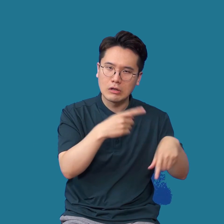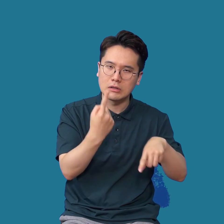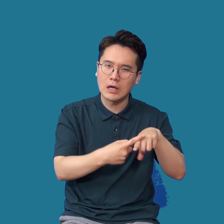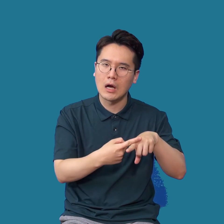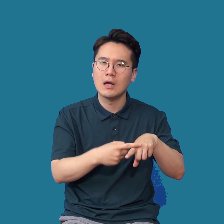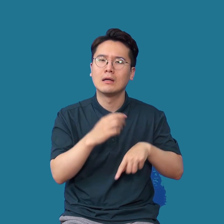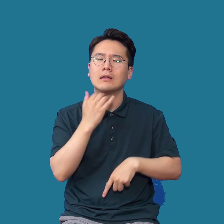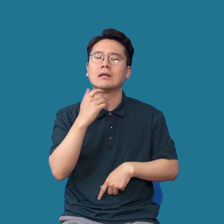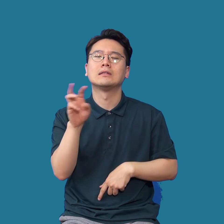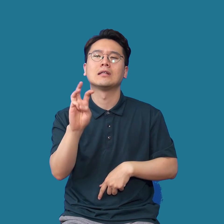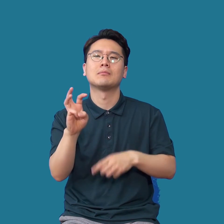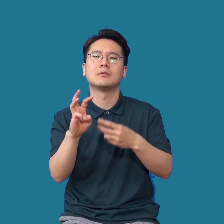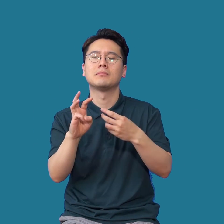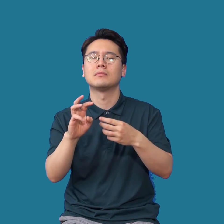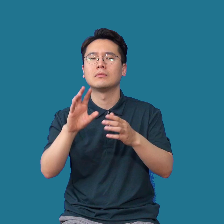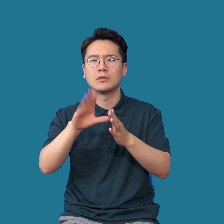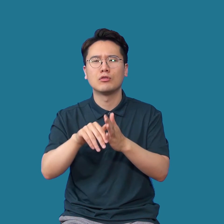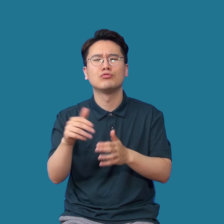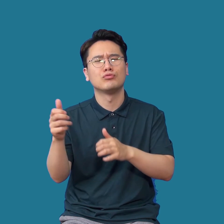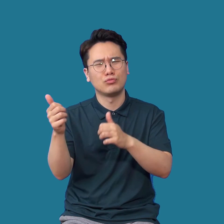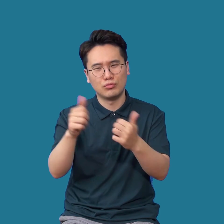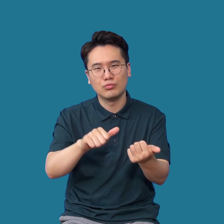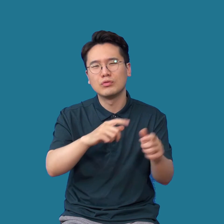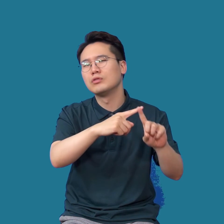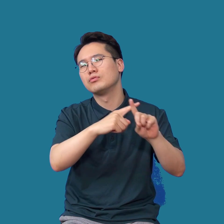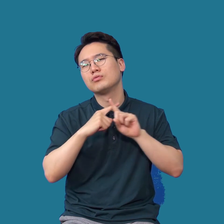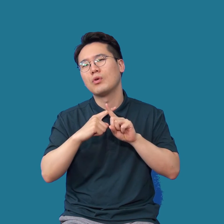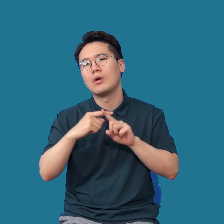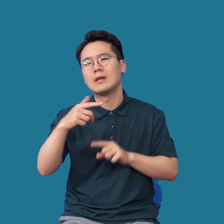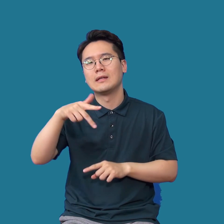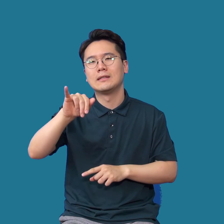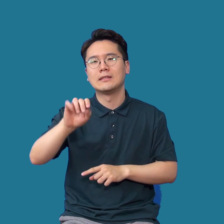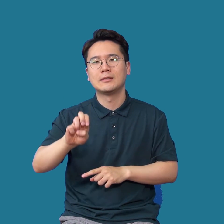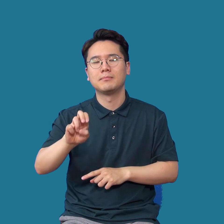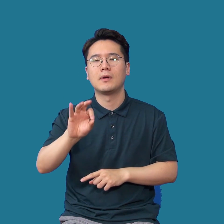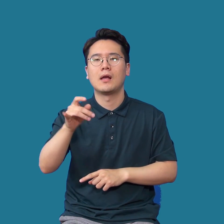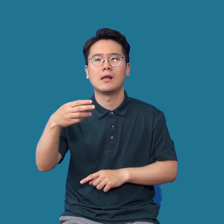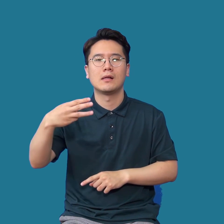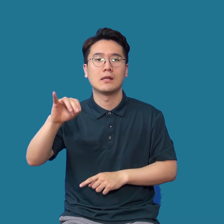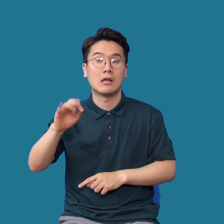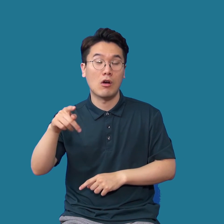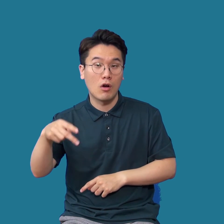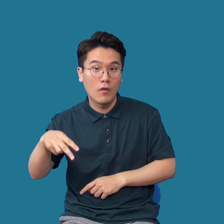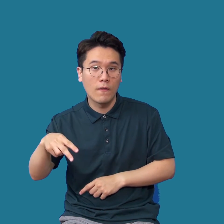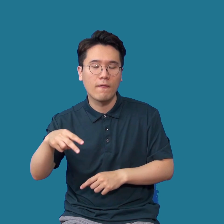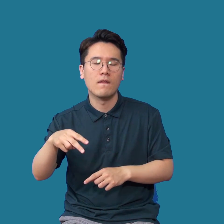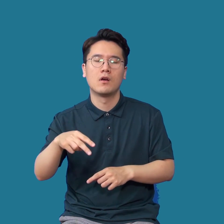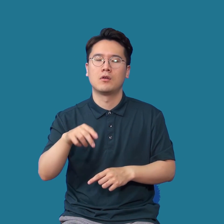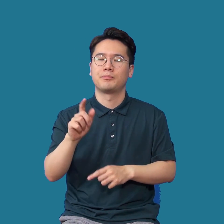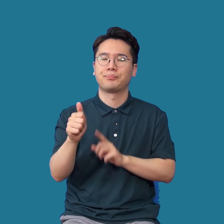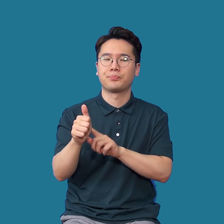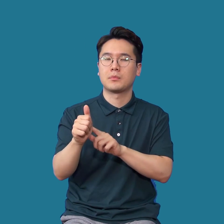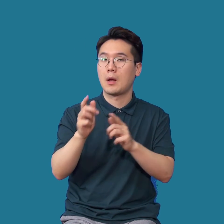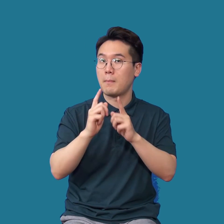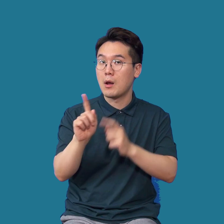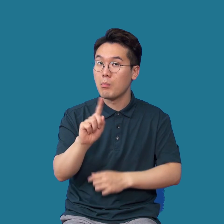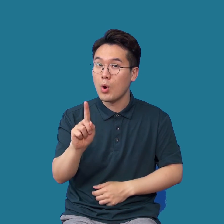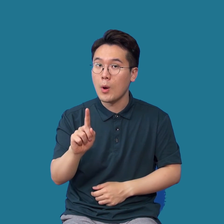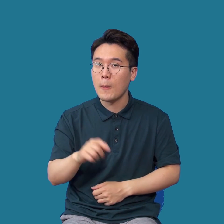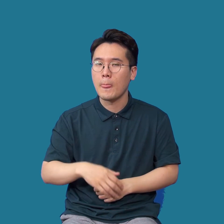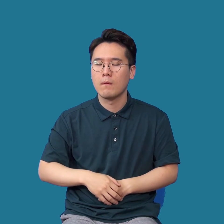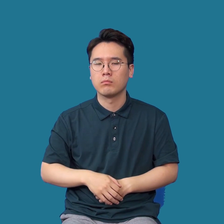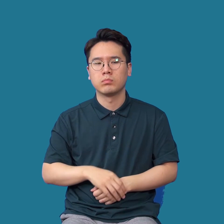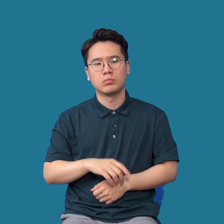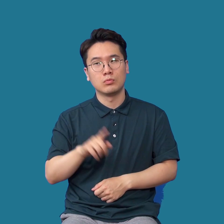선교사는 이렇게 말했습니다. 하나님이 천국에 사람들을 살게 하시는데 굳이 나이 든